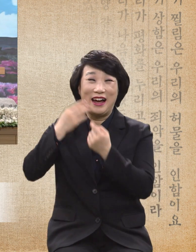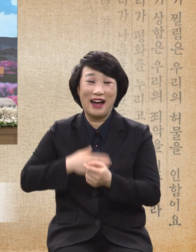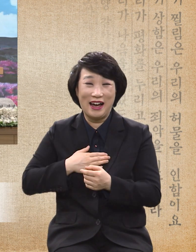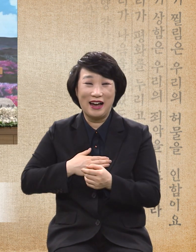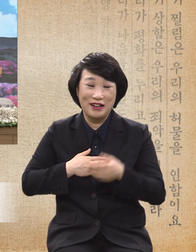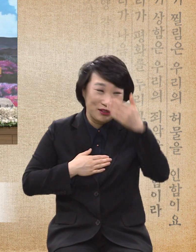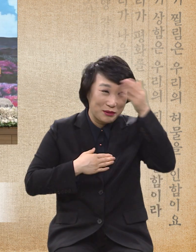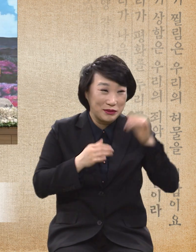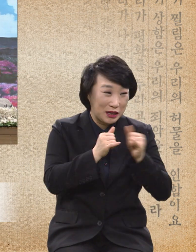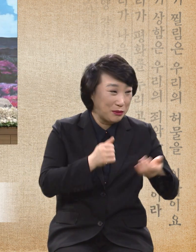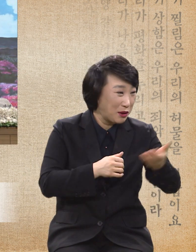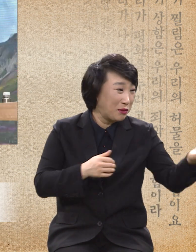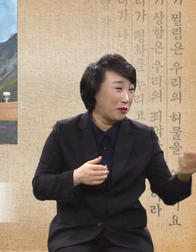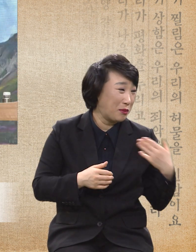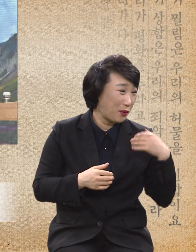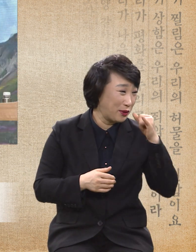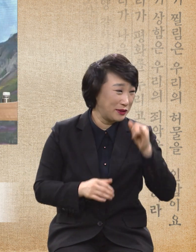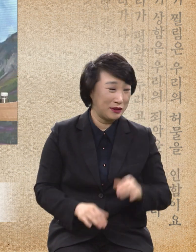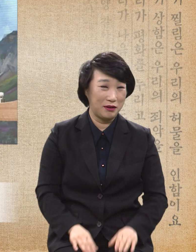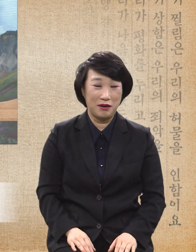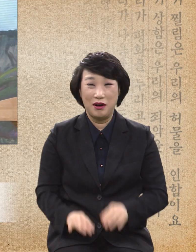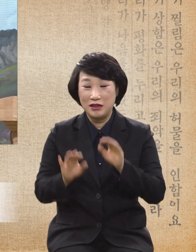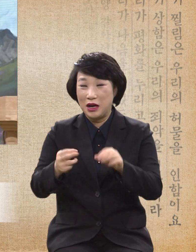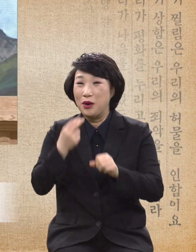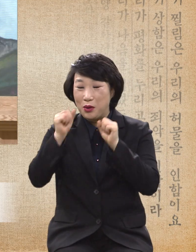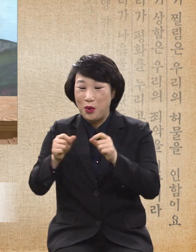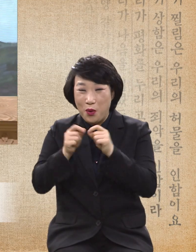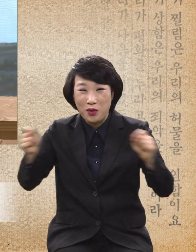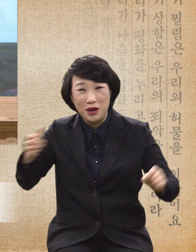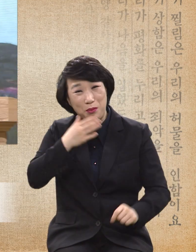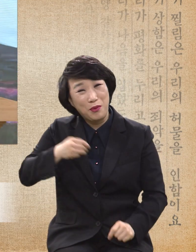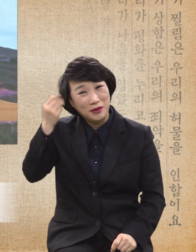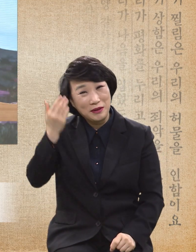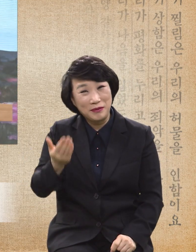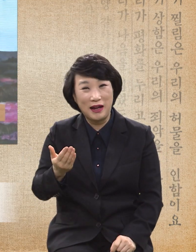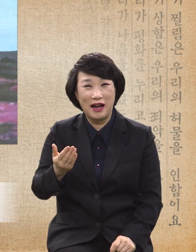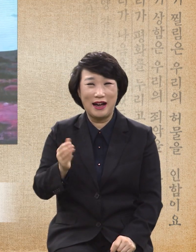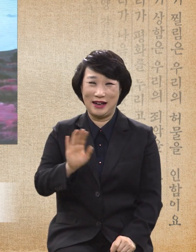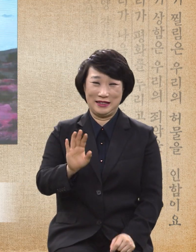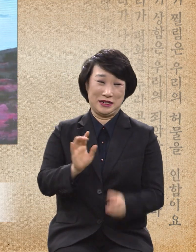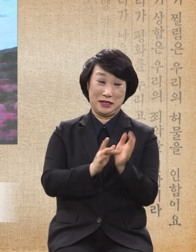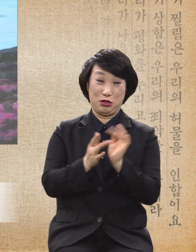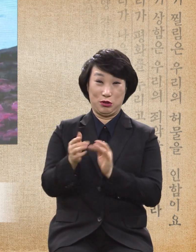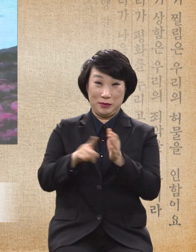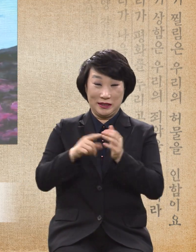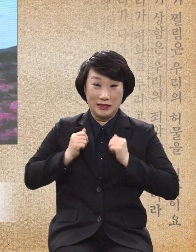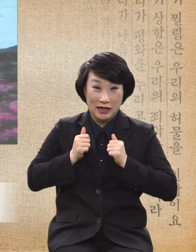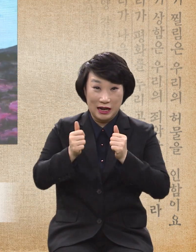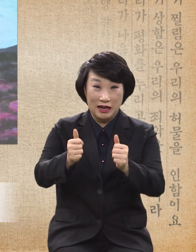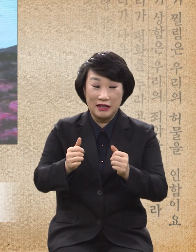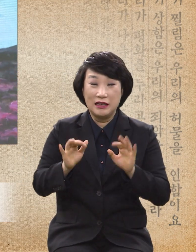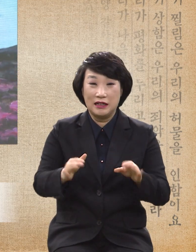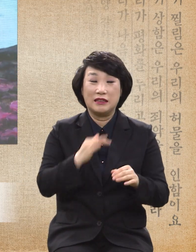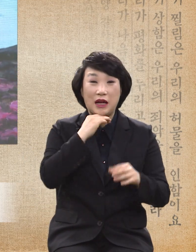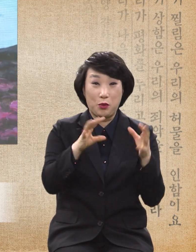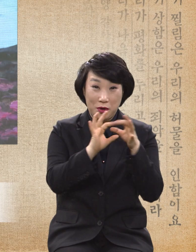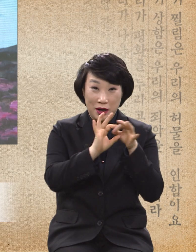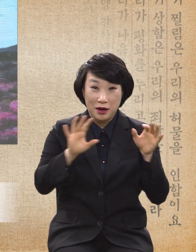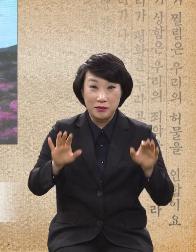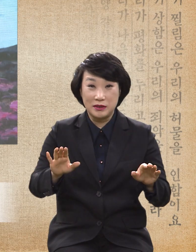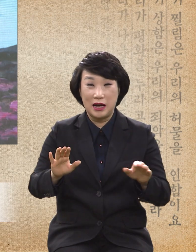사람들은 전혀 모르지. 오래 사는 게 무슨 복입니까? 예수 잘 믿고 나이와